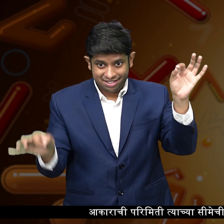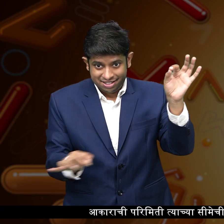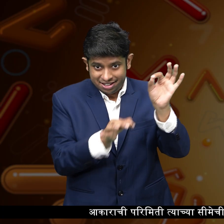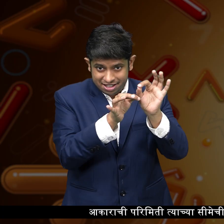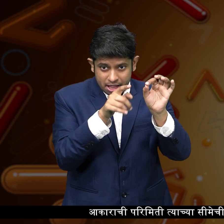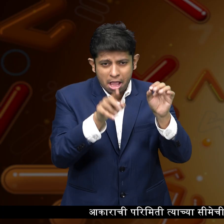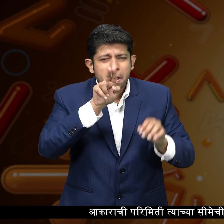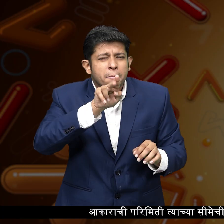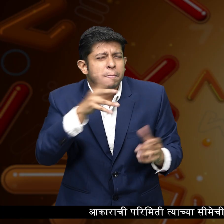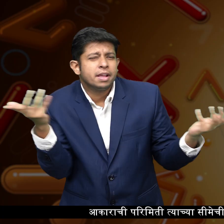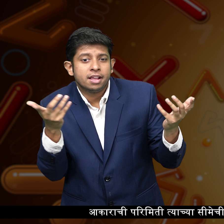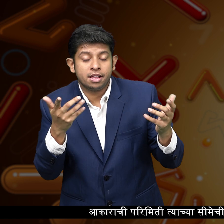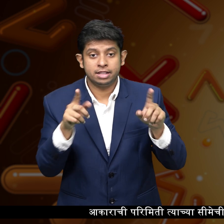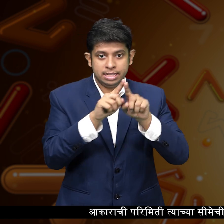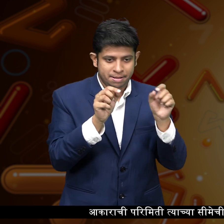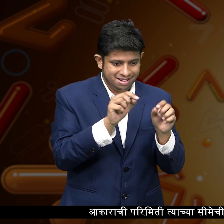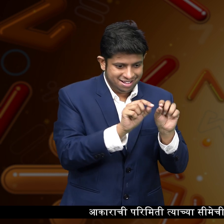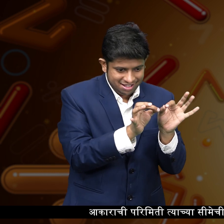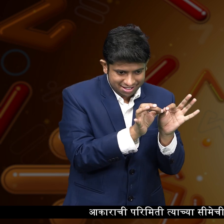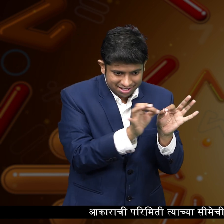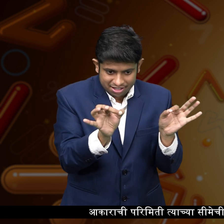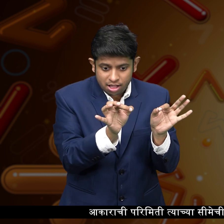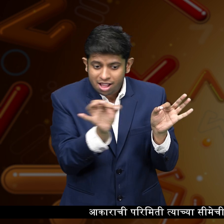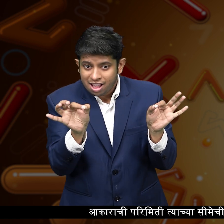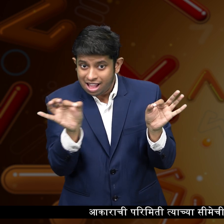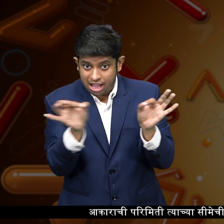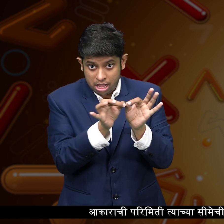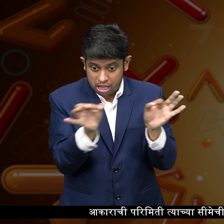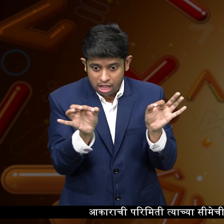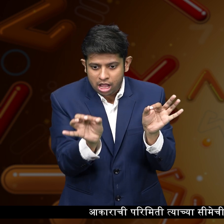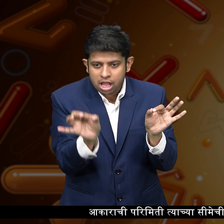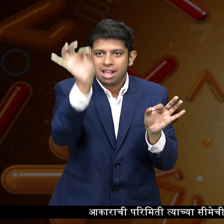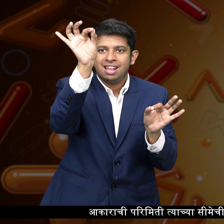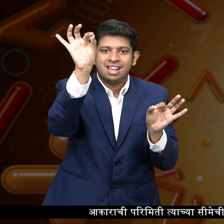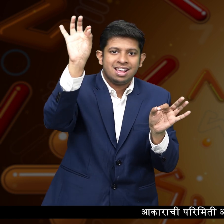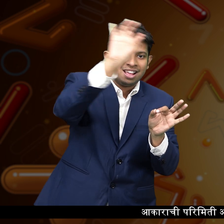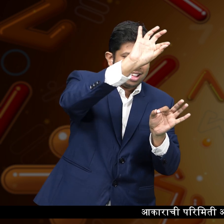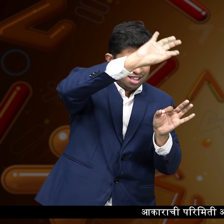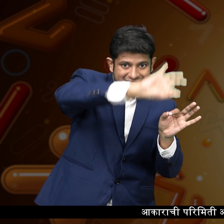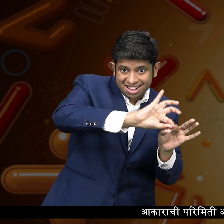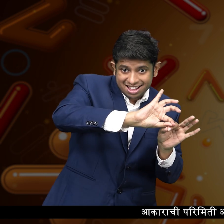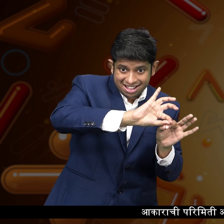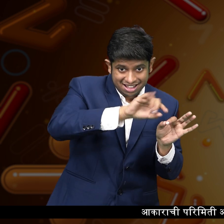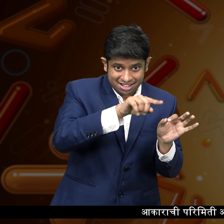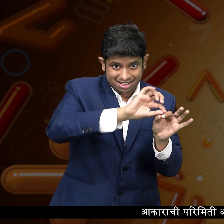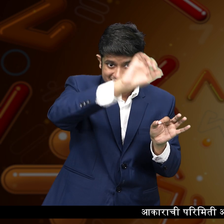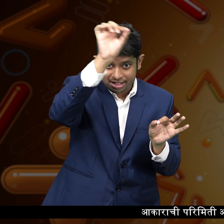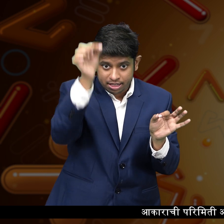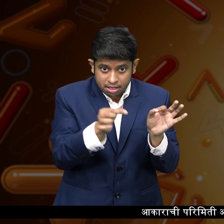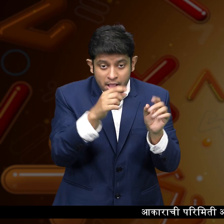आकाराची परिमिती त्याच्या सीमेची एकूण लांबी म्हणून परिभाषित केली जाते. आकाराची परिमिती आकाराला